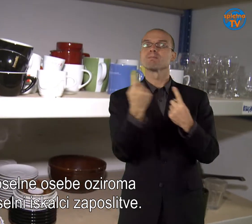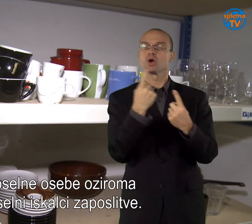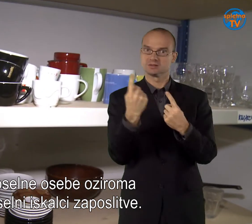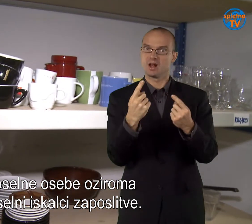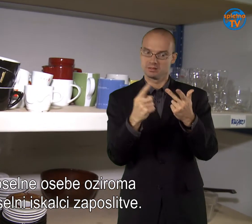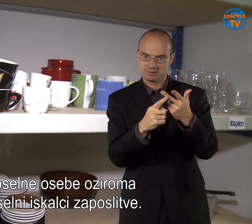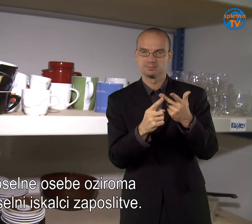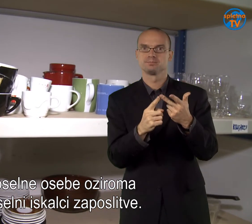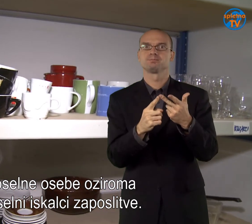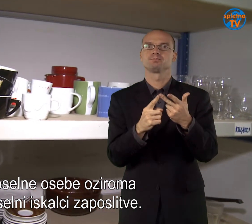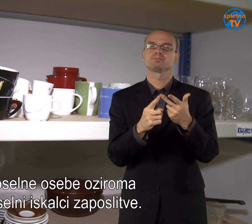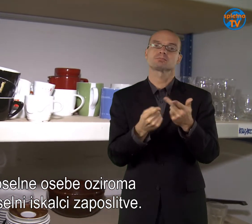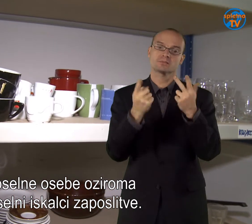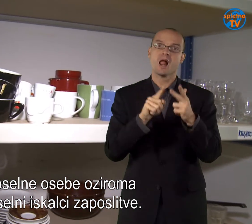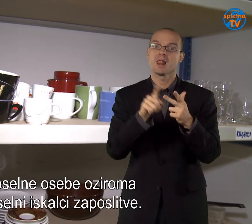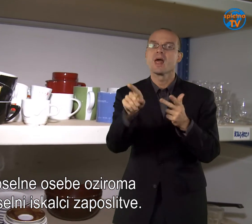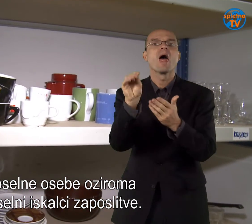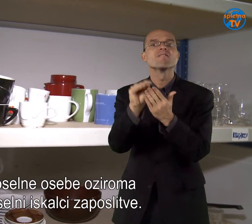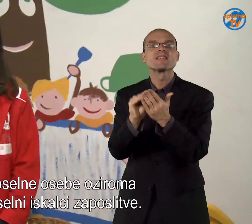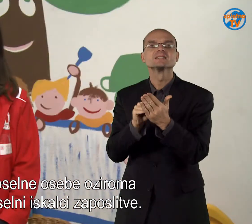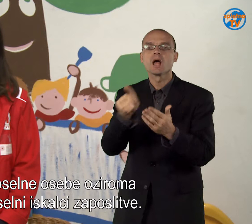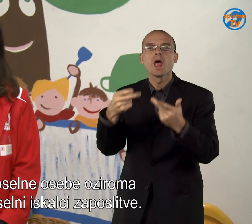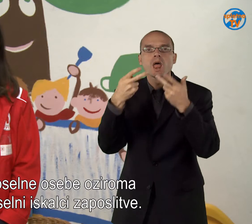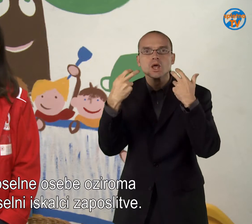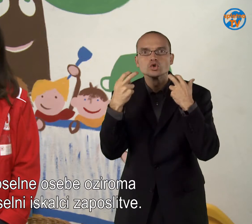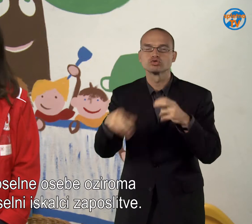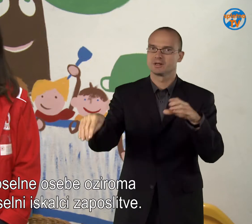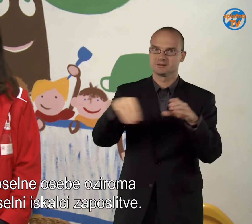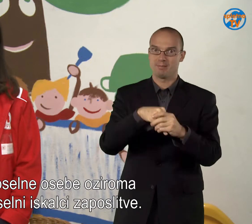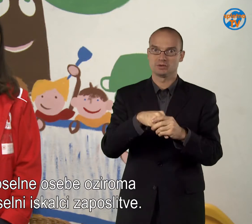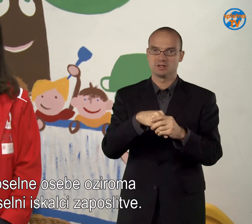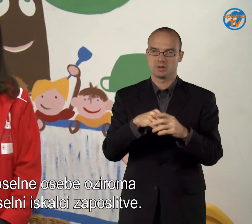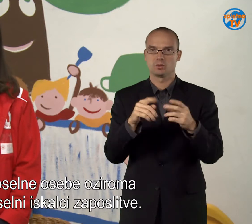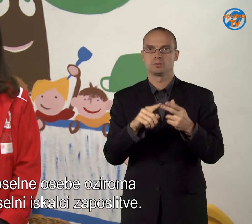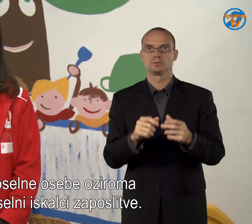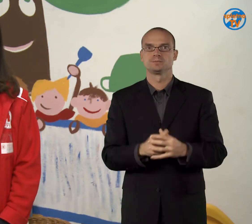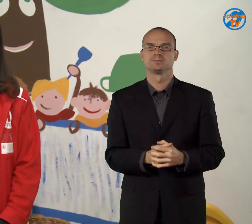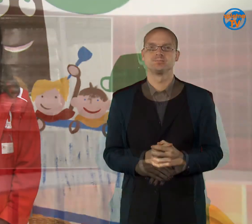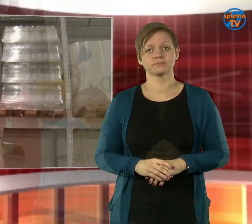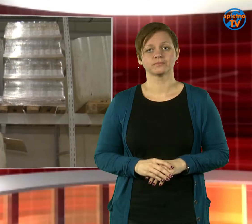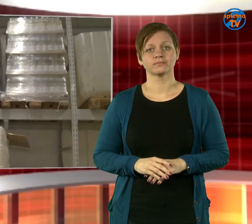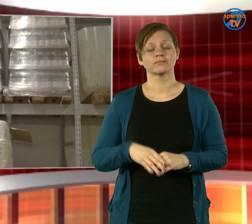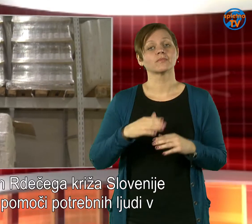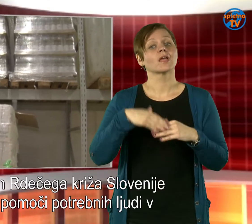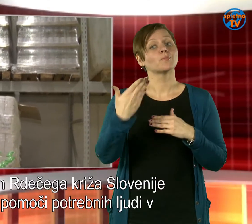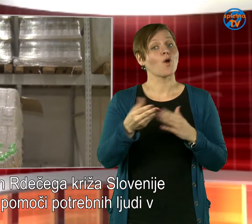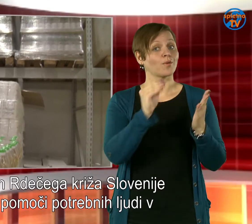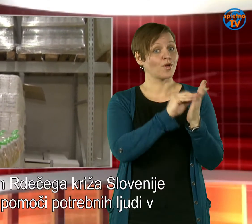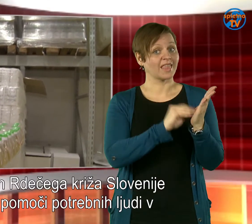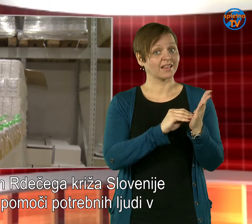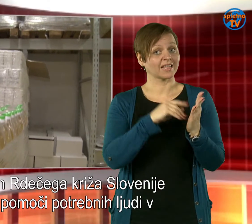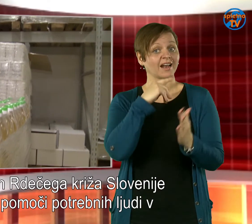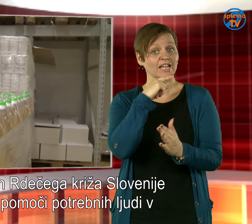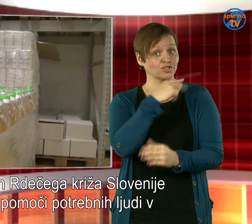brezposelnosti, oziroma da je v evidenci oseb, ki iščejo zaposlitev. Po